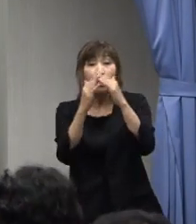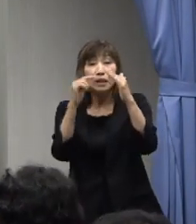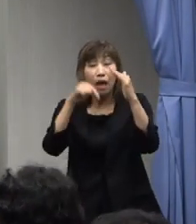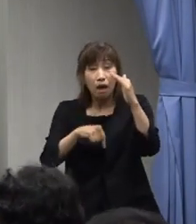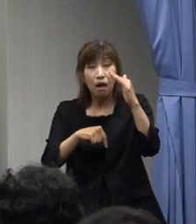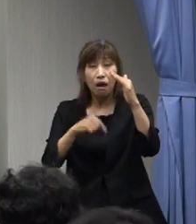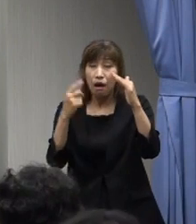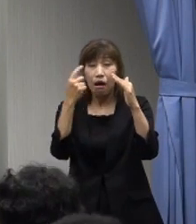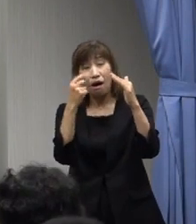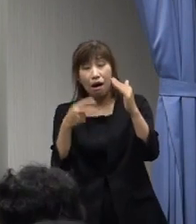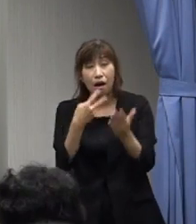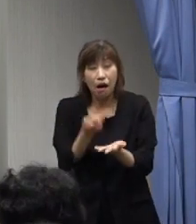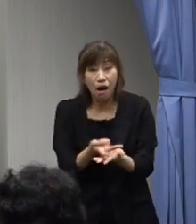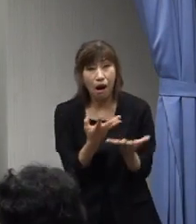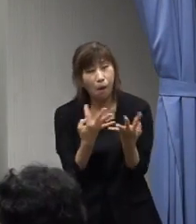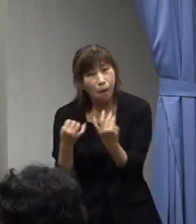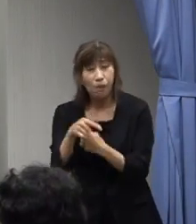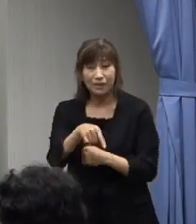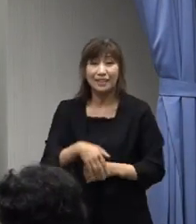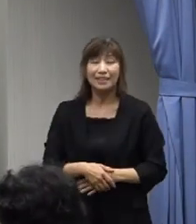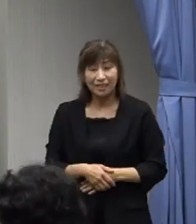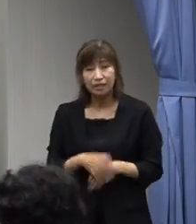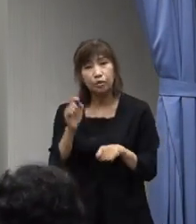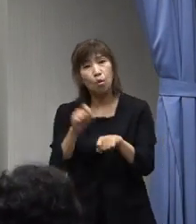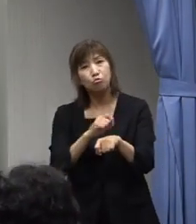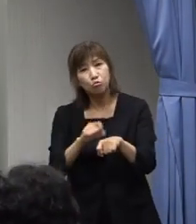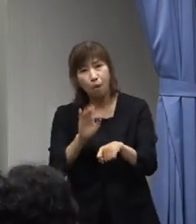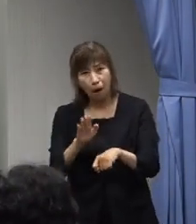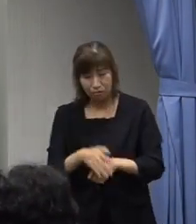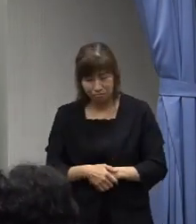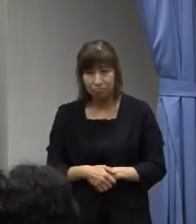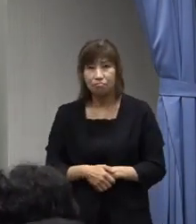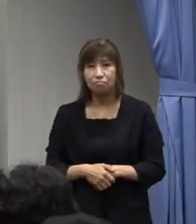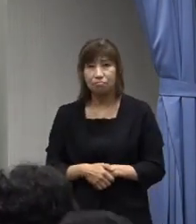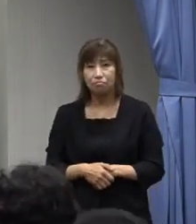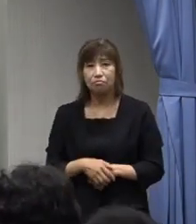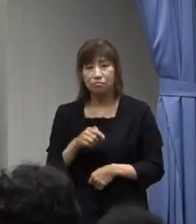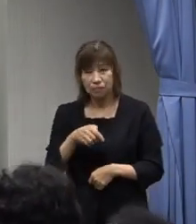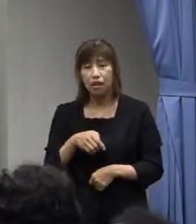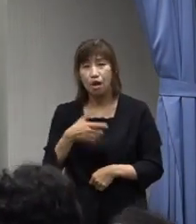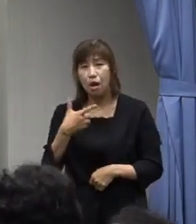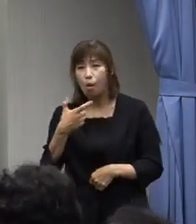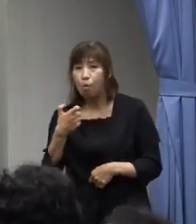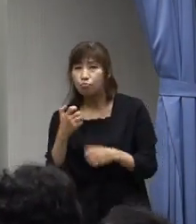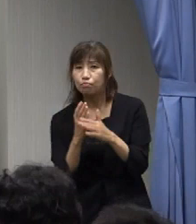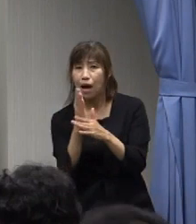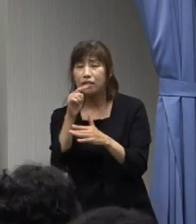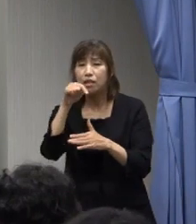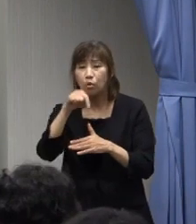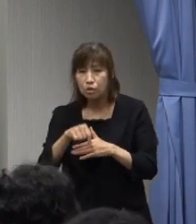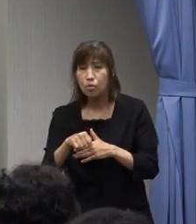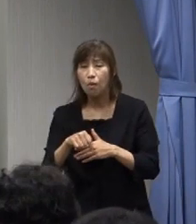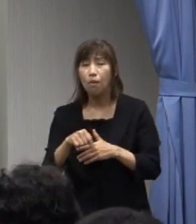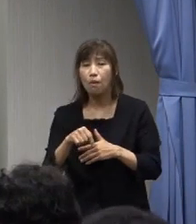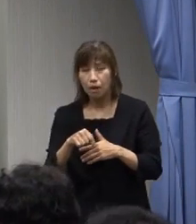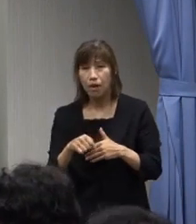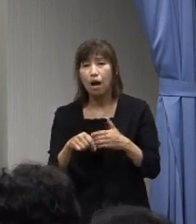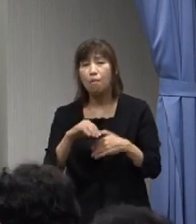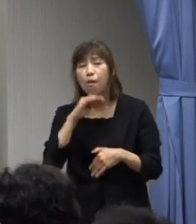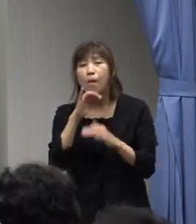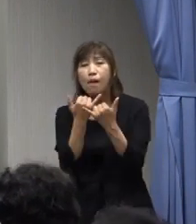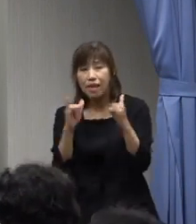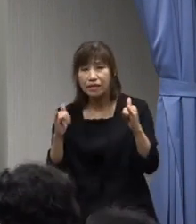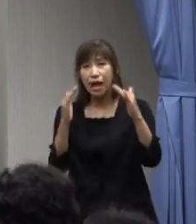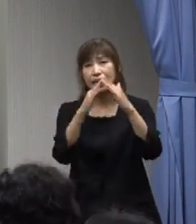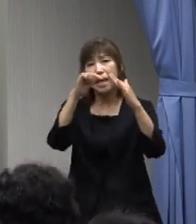です。52% の方が高齢者、そして、起きている場所は実は住居で 33.8%